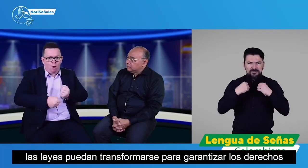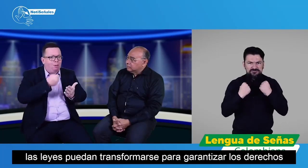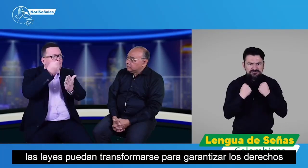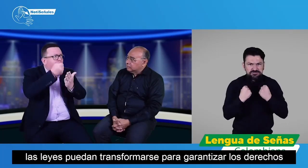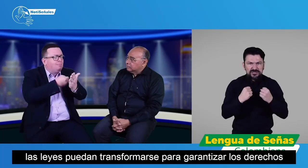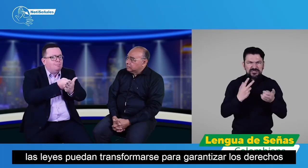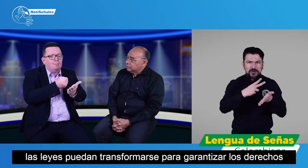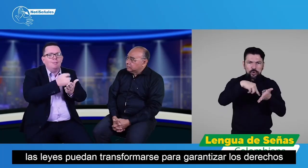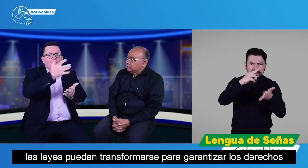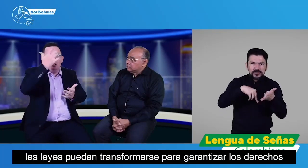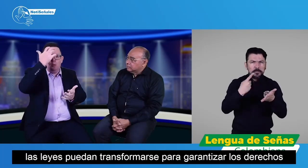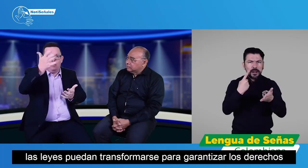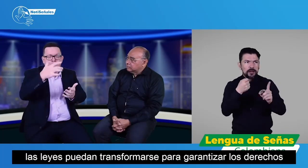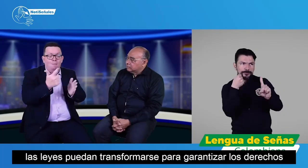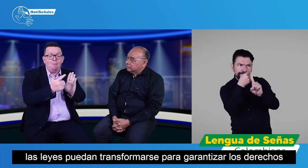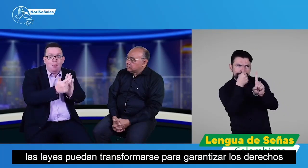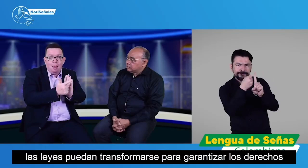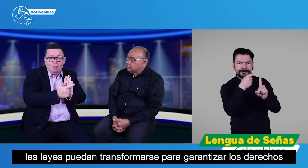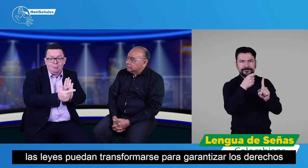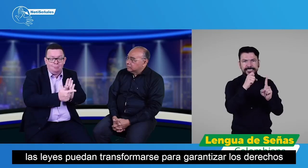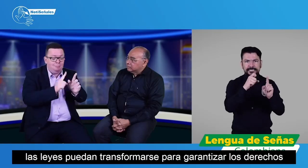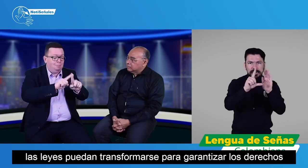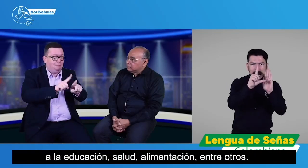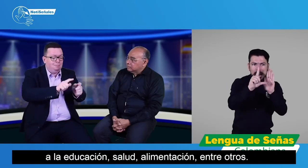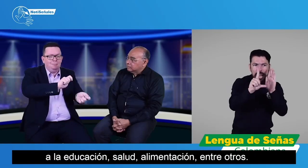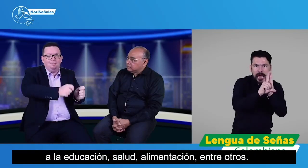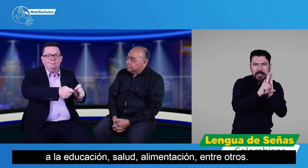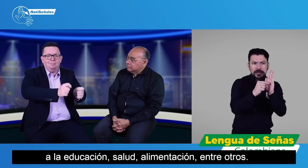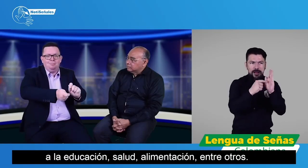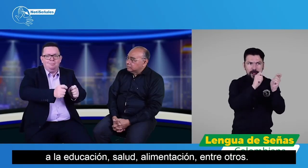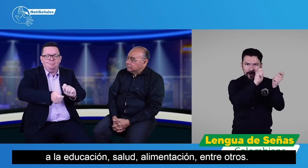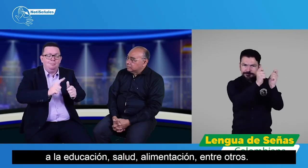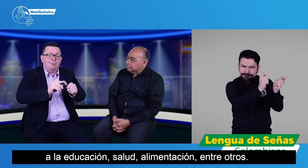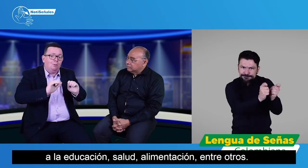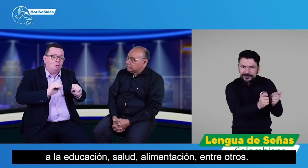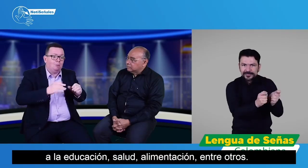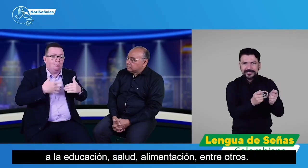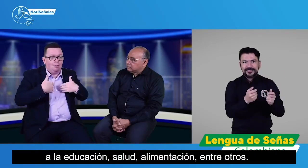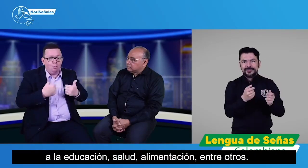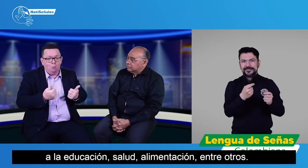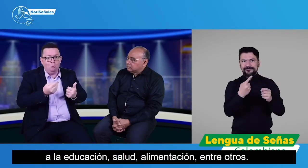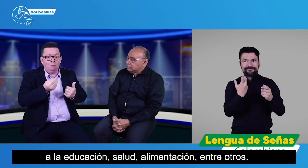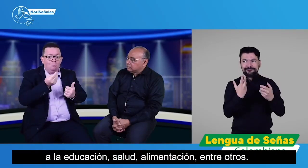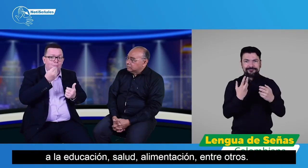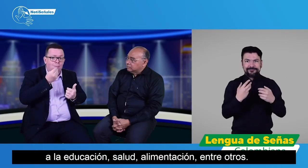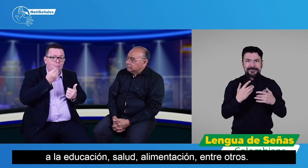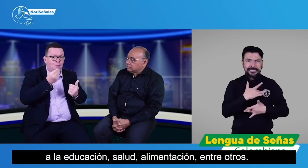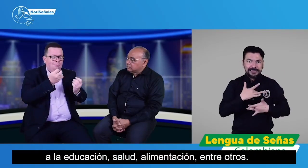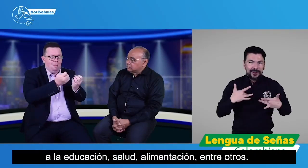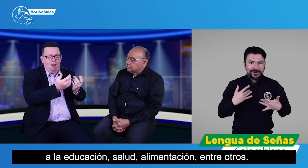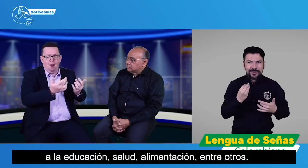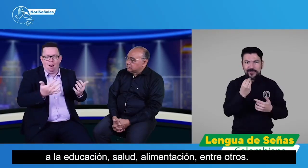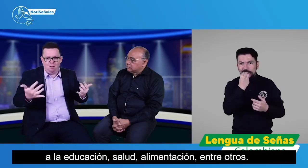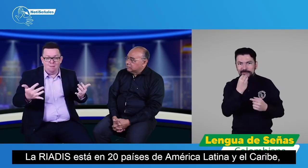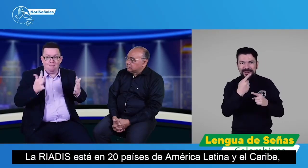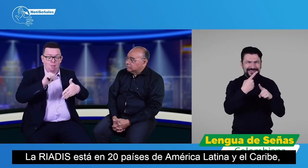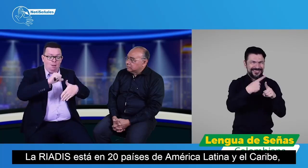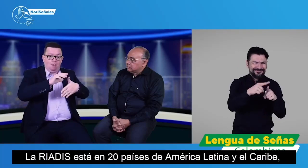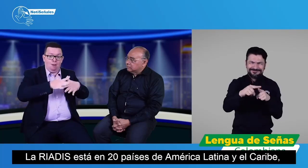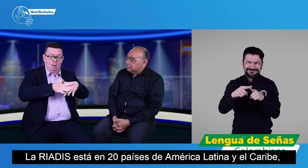leyes puedan transformarse para garantizar los derechos a la educación, salud, alimentación, entre otros. La RIADIS está en